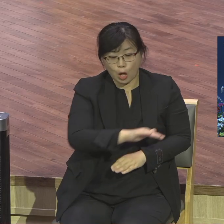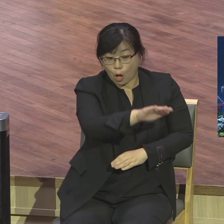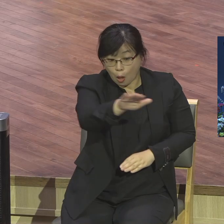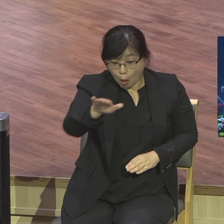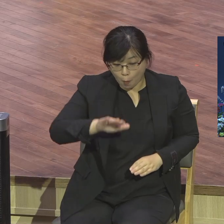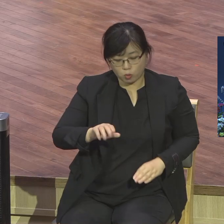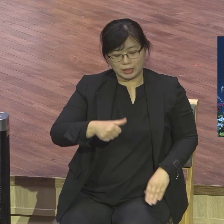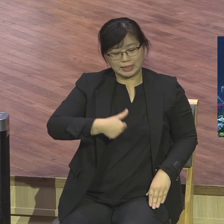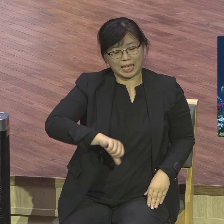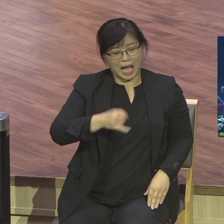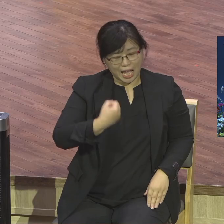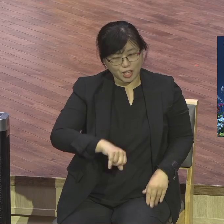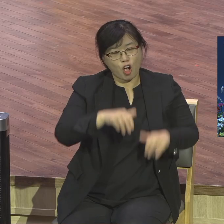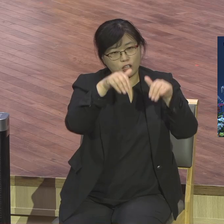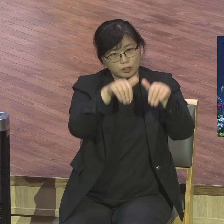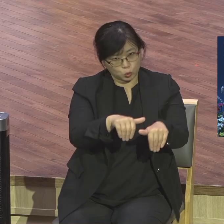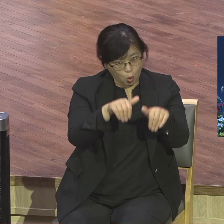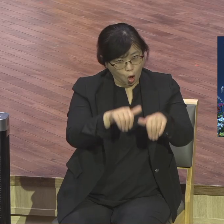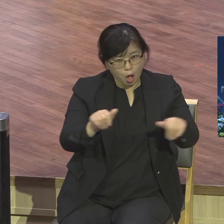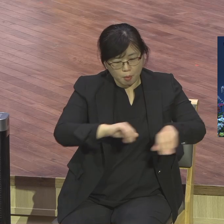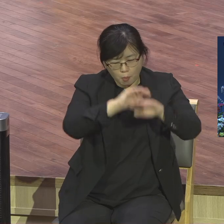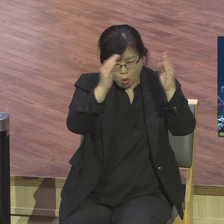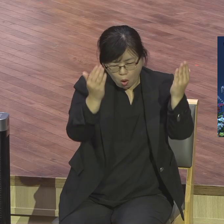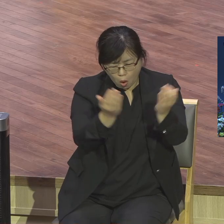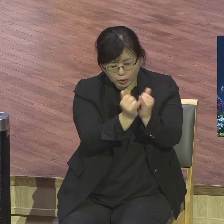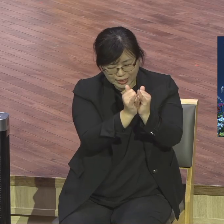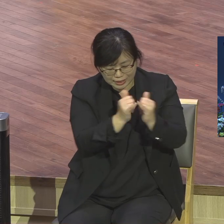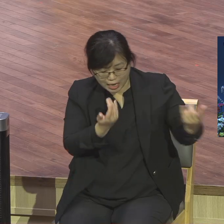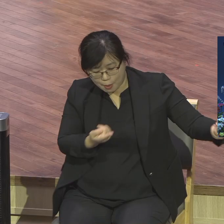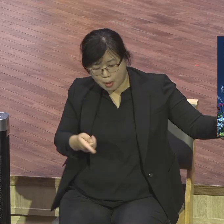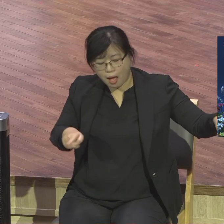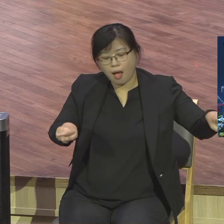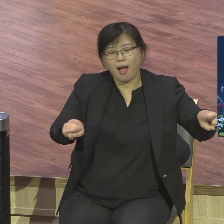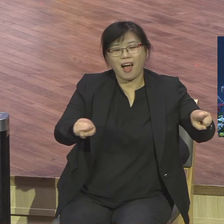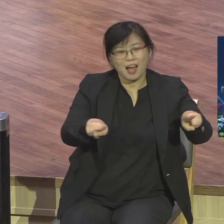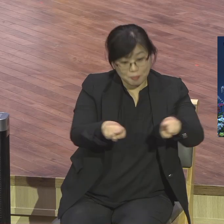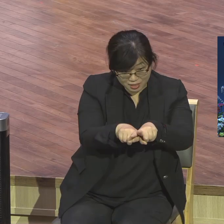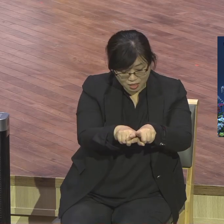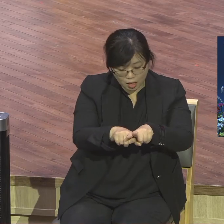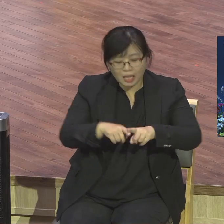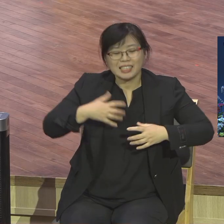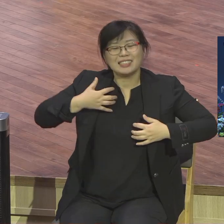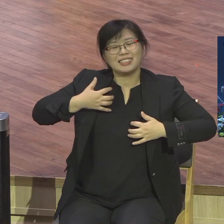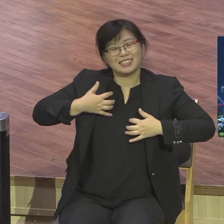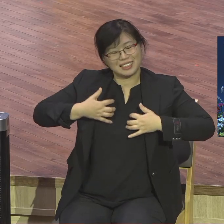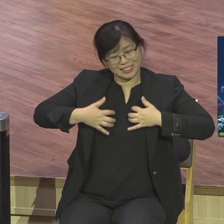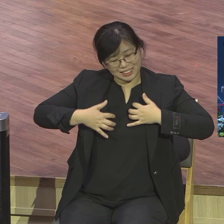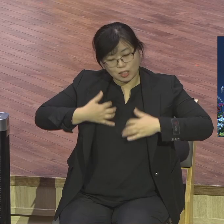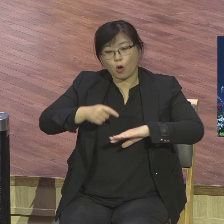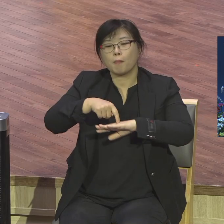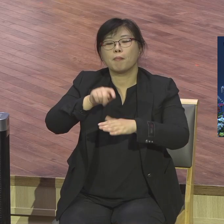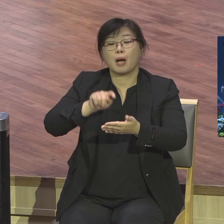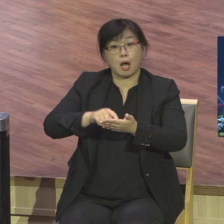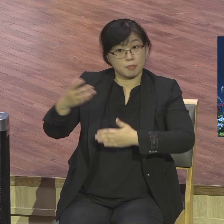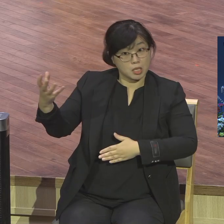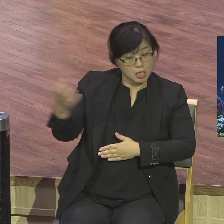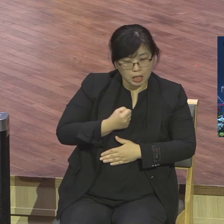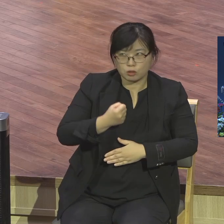즐거운 마음으로 헌신할 것을 말씀하고 있어요 즐거운 마음으로 들여라 즐거운 마음으로